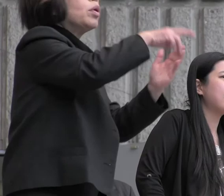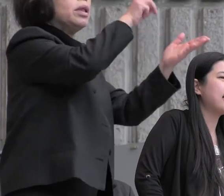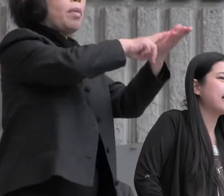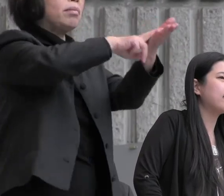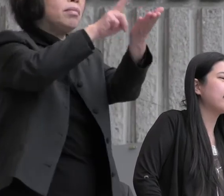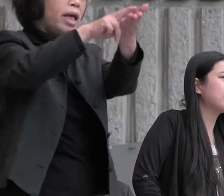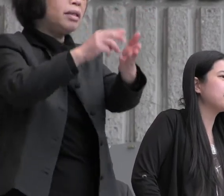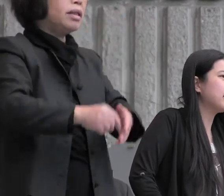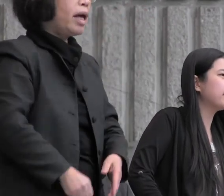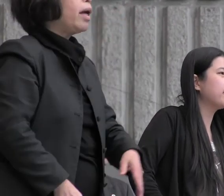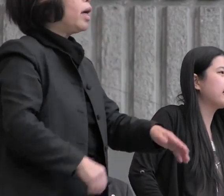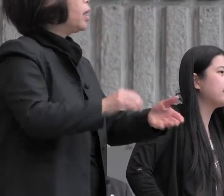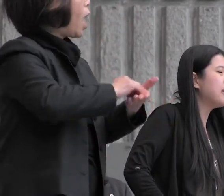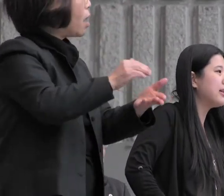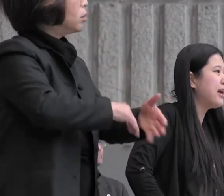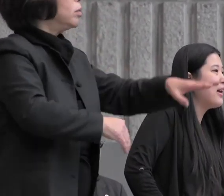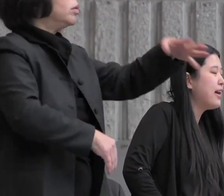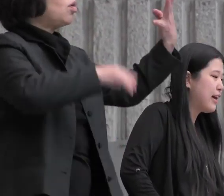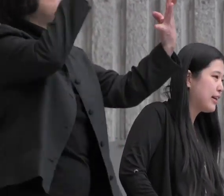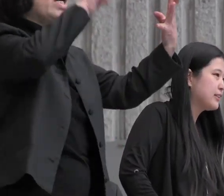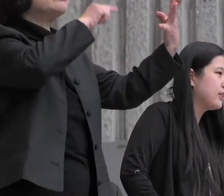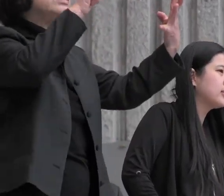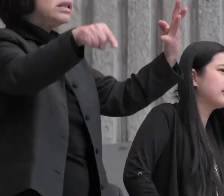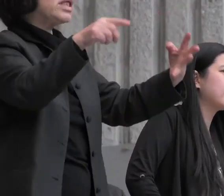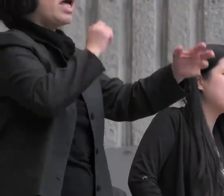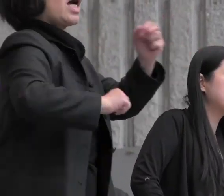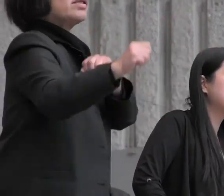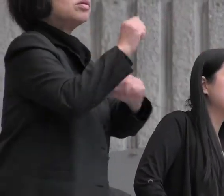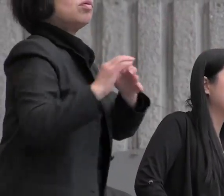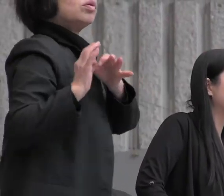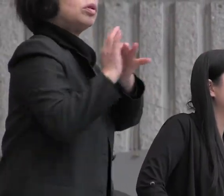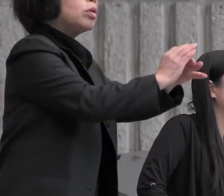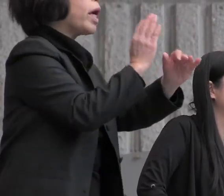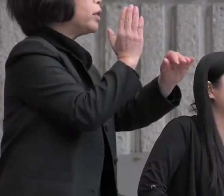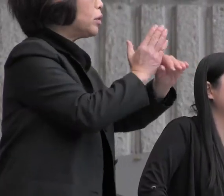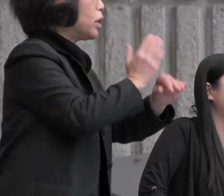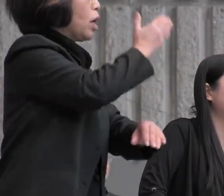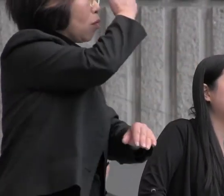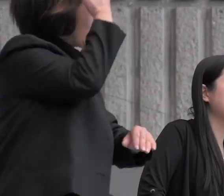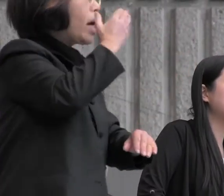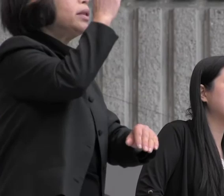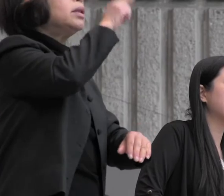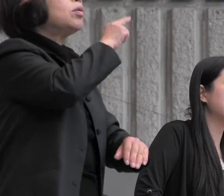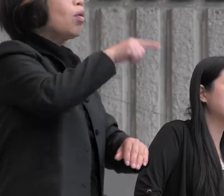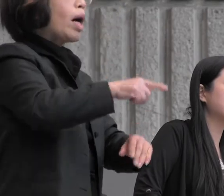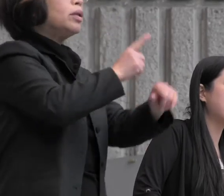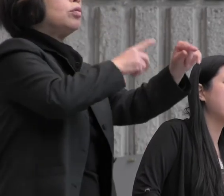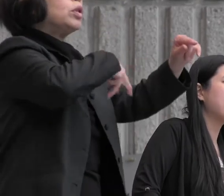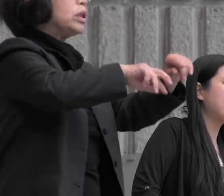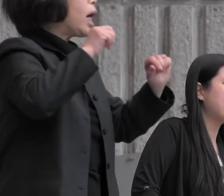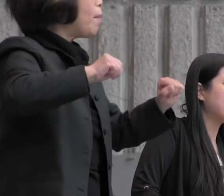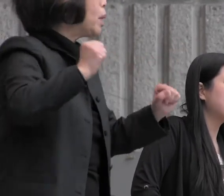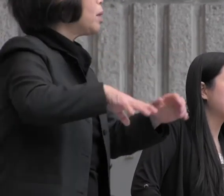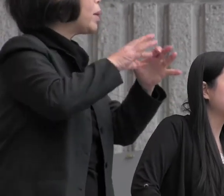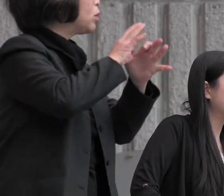ね、約400名で、活動を続けています。若手も中心になって頑張っております